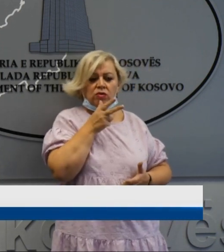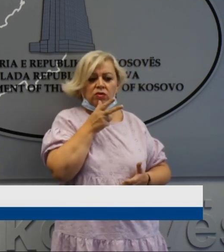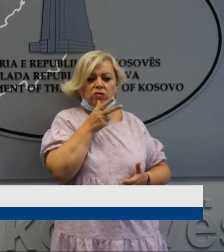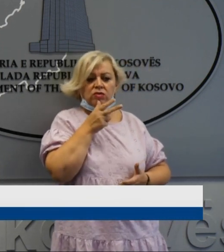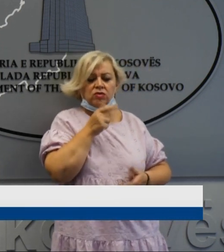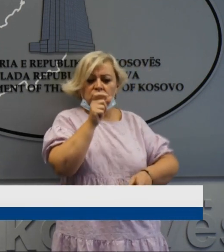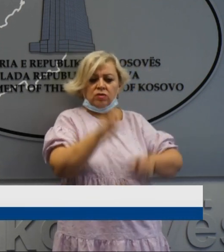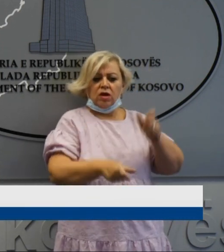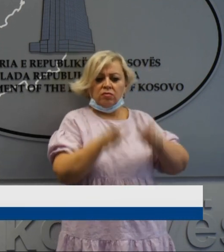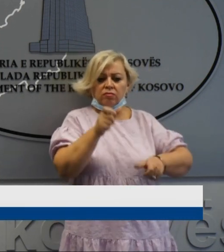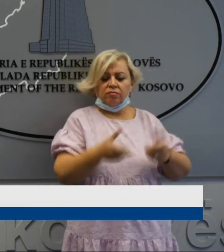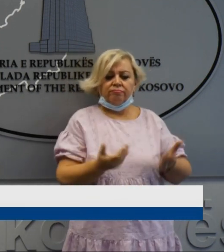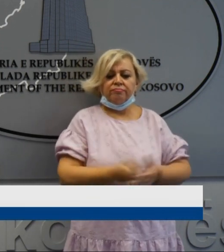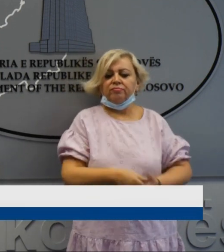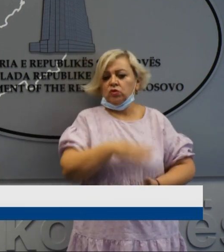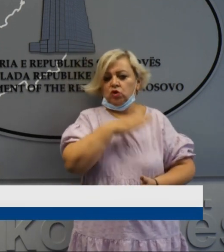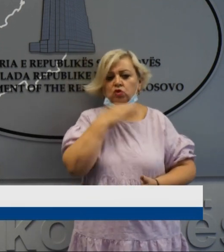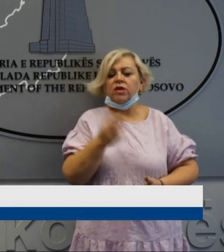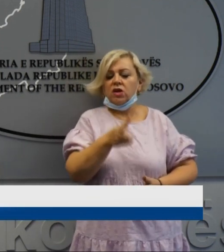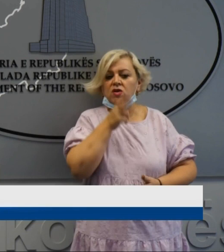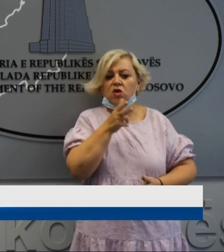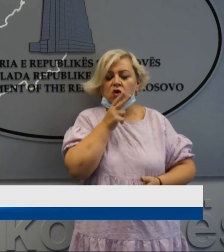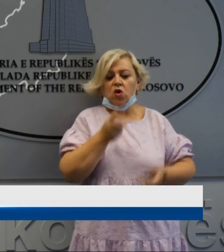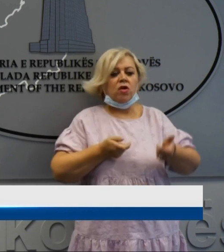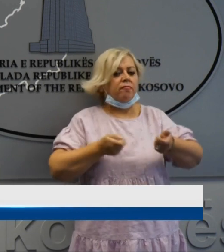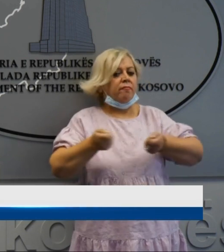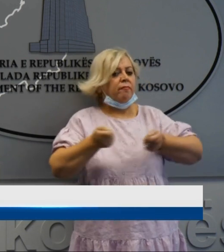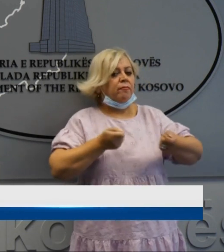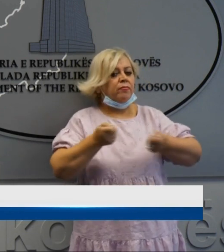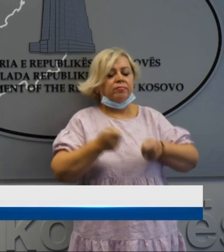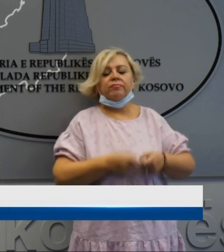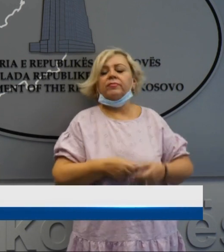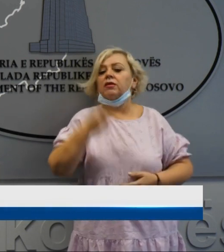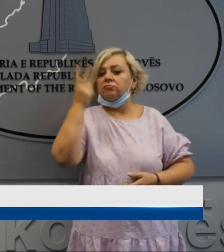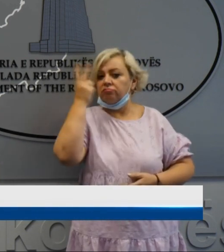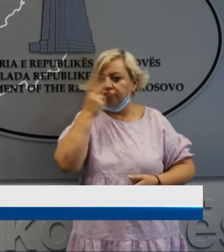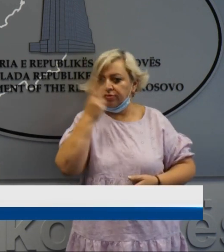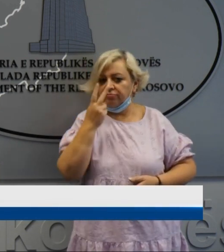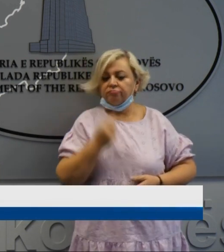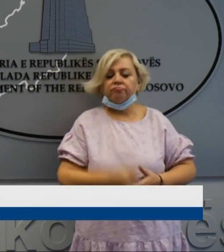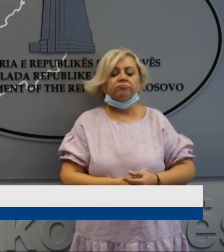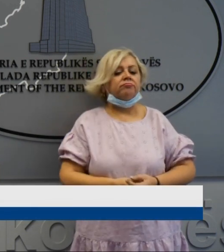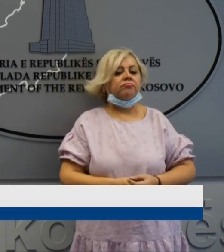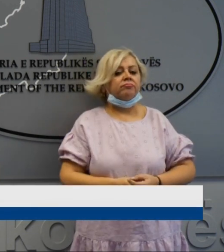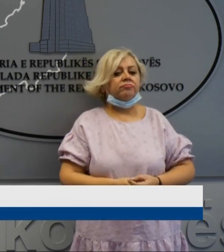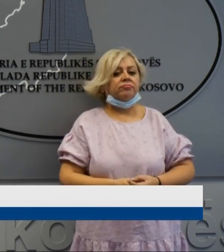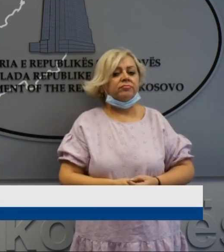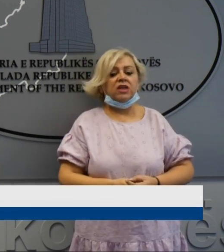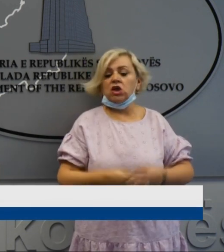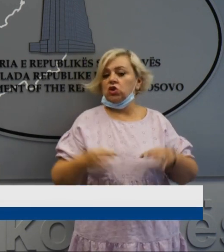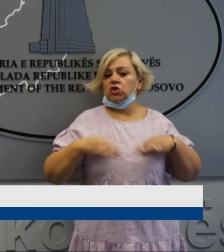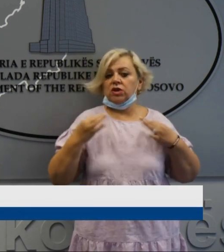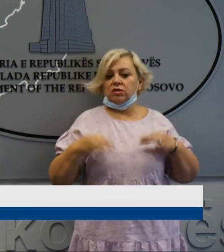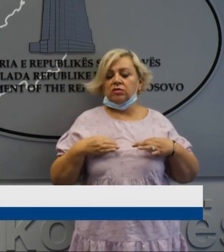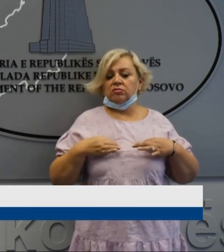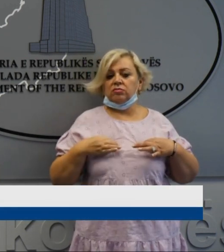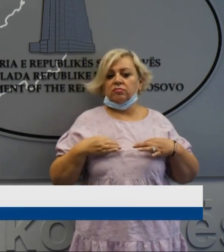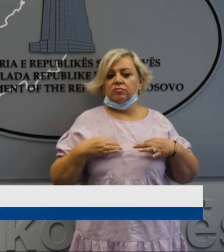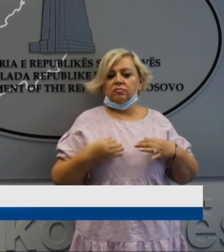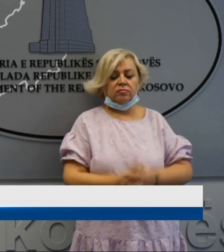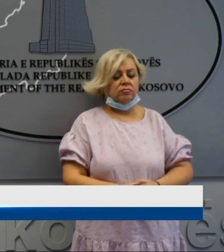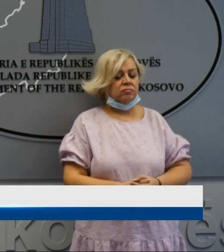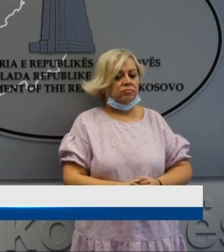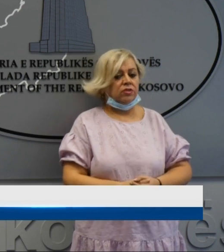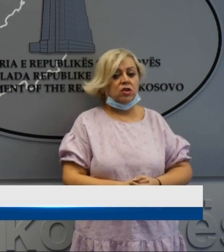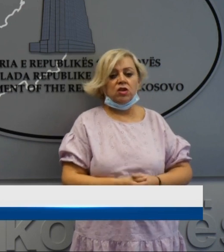të madh nga qytetarët, por më shumë kërkojnë koordinim, mirë kuptim me njëri tjetrin për shëndetin publik.